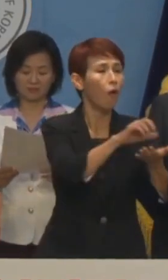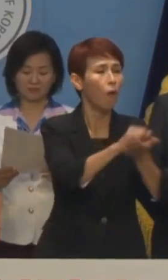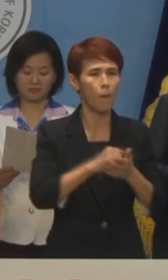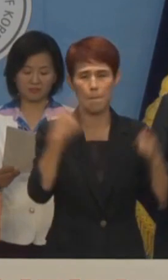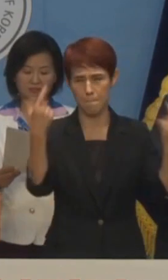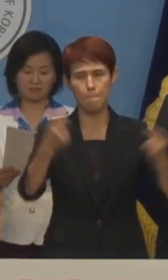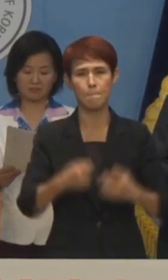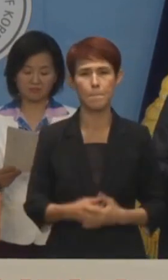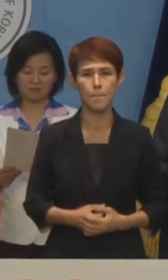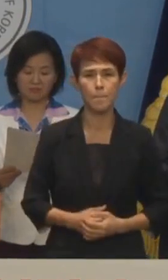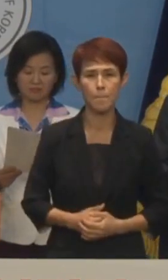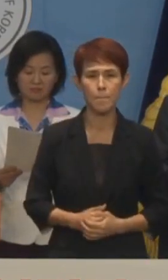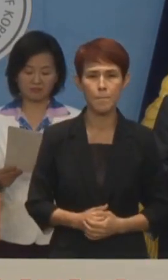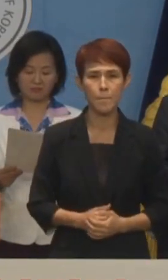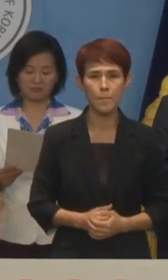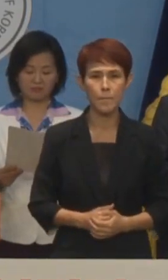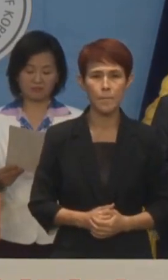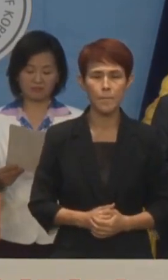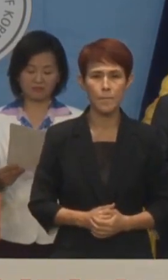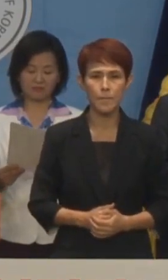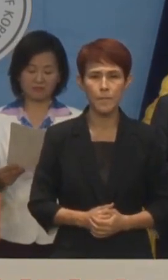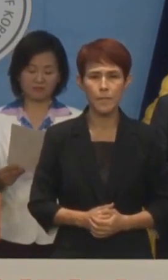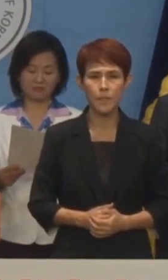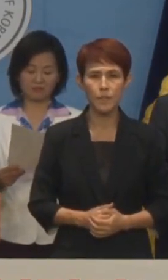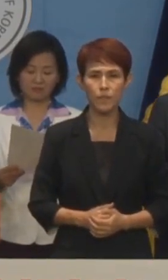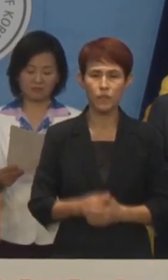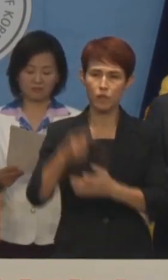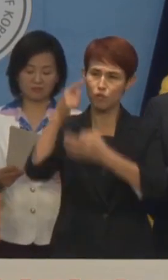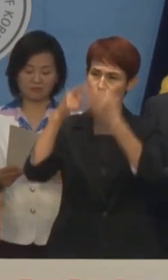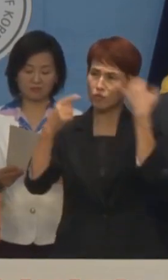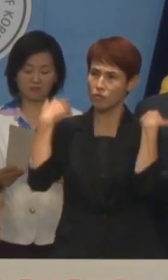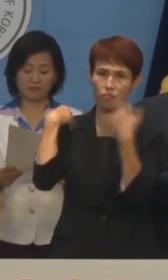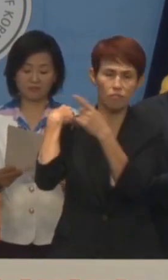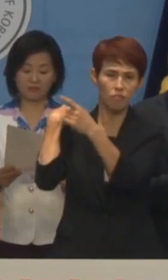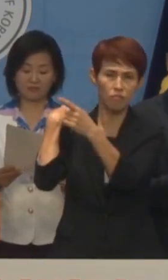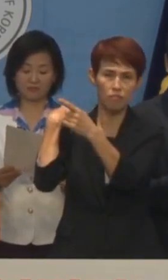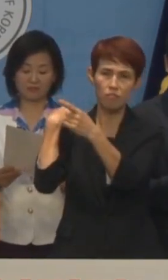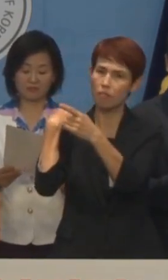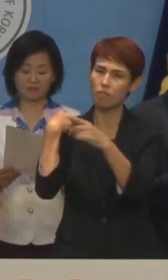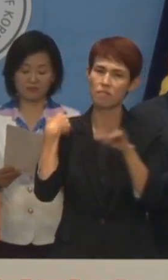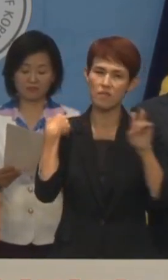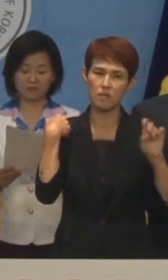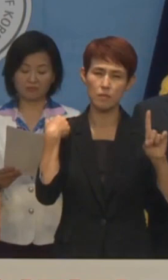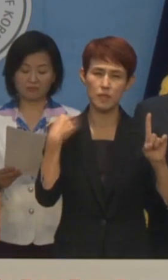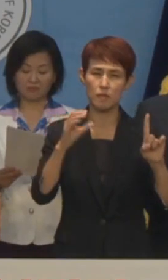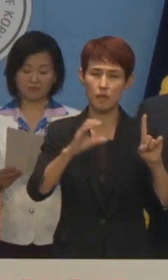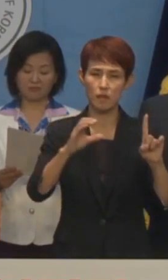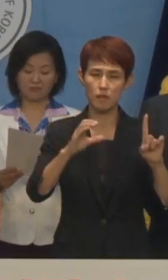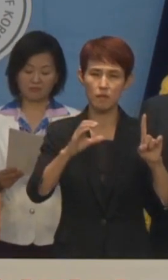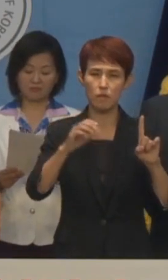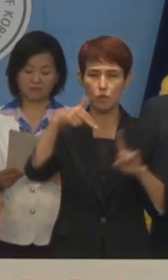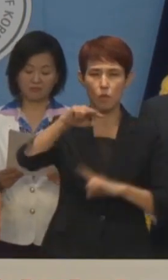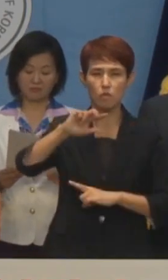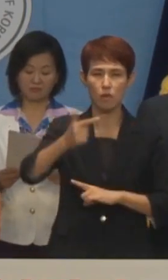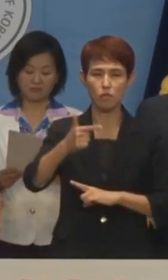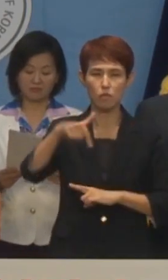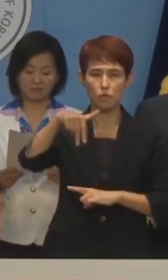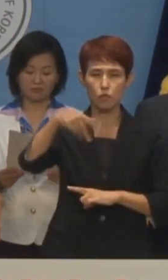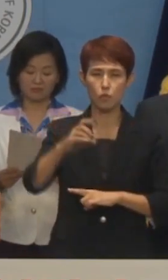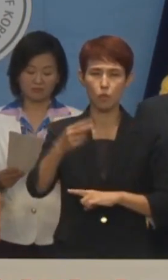것이다. 이 정도면 윤석열 정권을 21세기 조선 총독부의 부활이라고